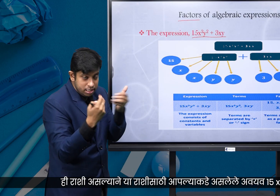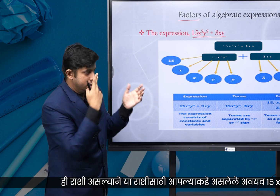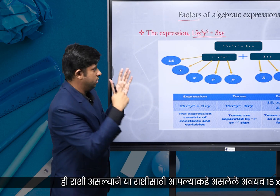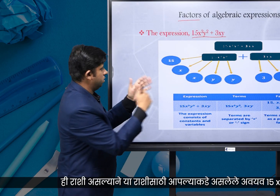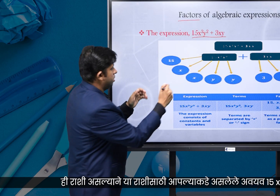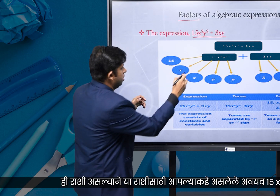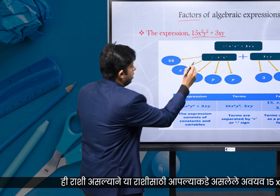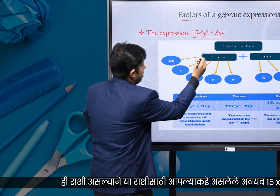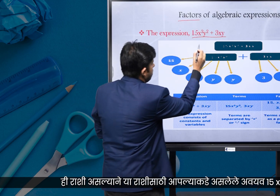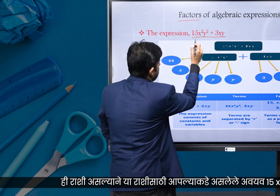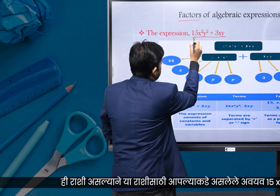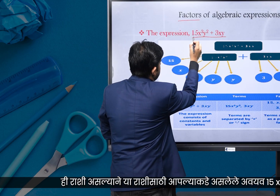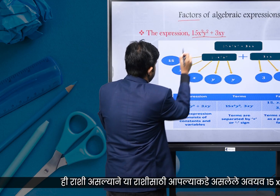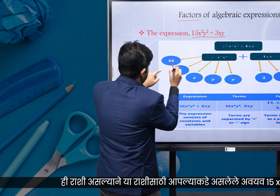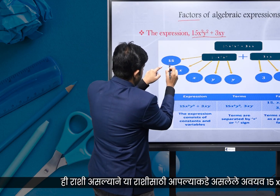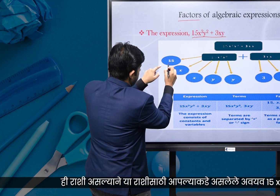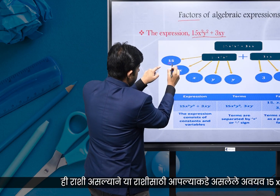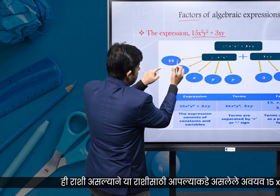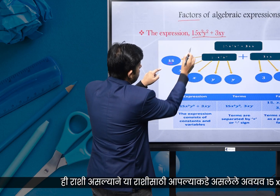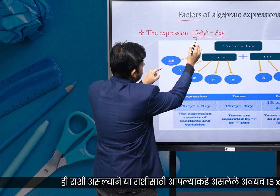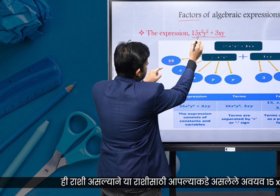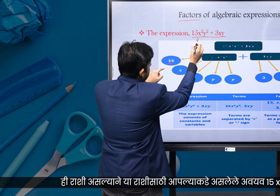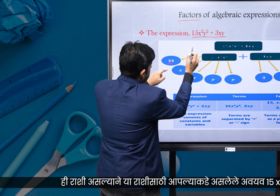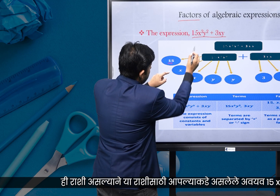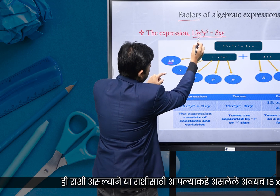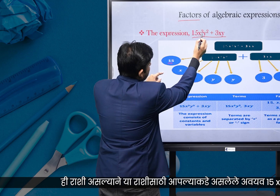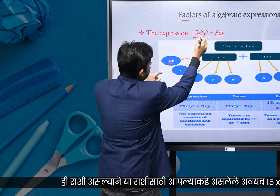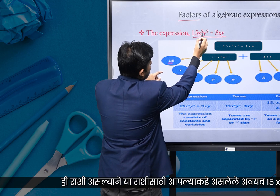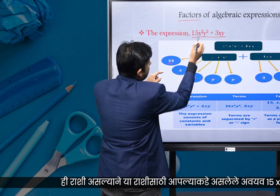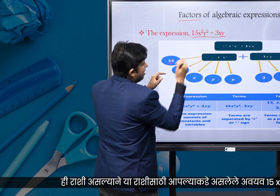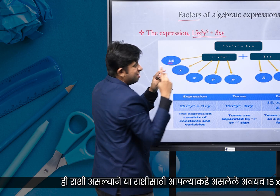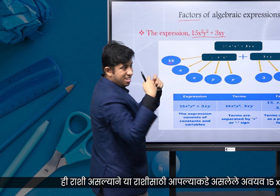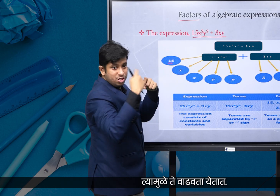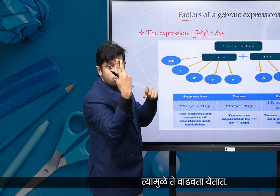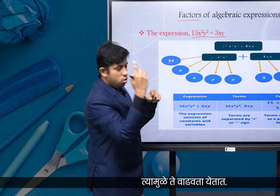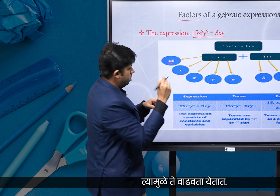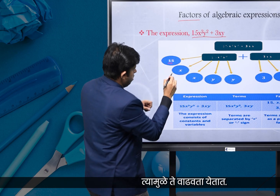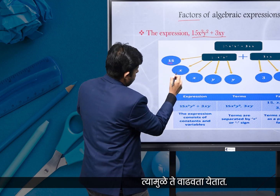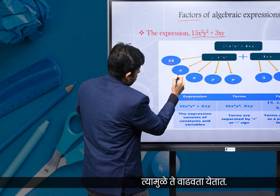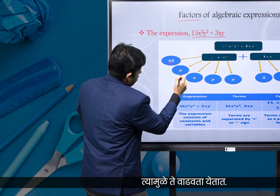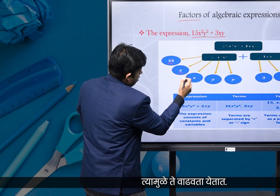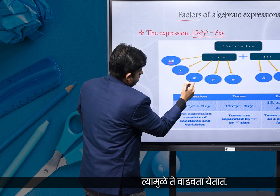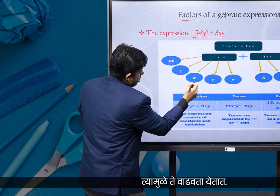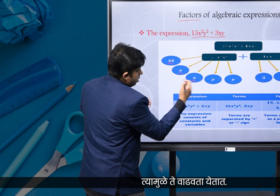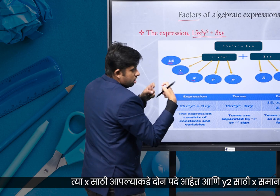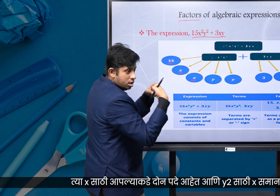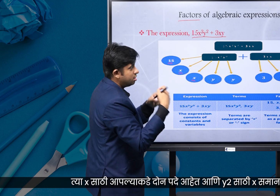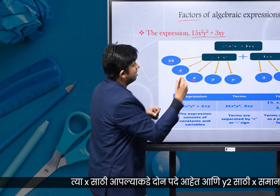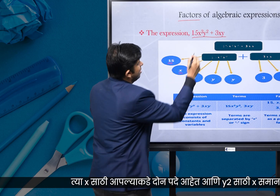ही राशी असल्याने या राशीसाठी आपल्याकडे असलेले अवयव 15 आहेत, त्यामुळे ते वाढवता येतात. त्या x